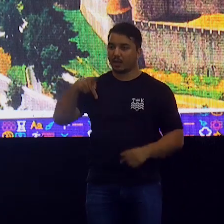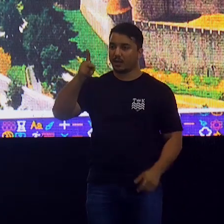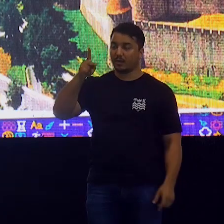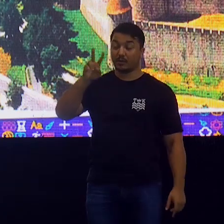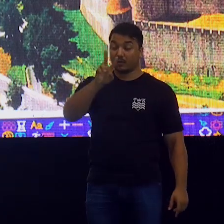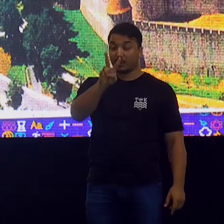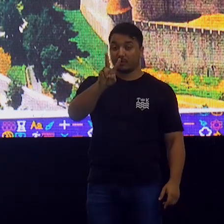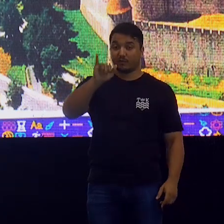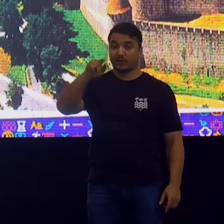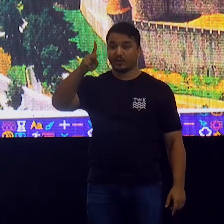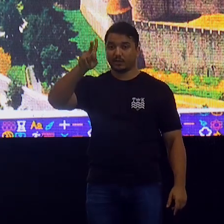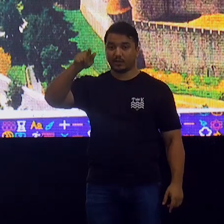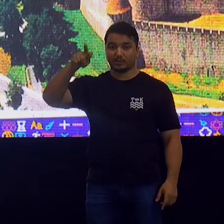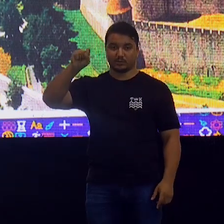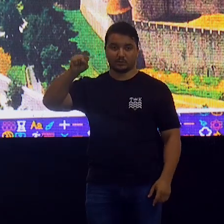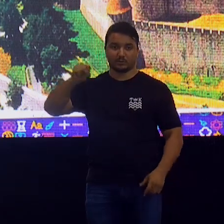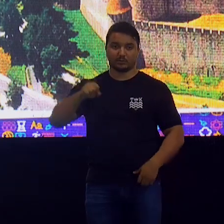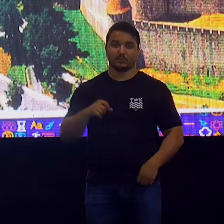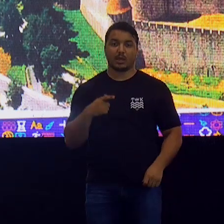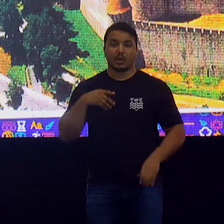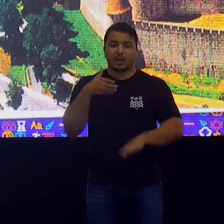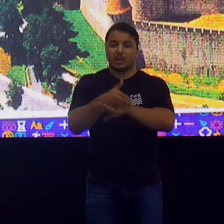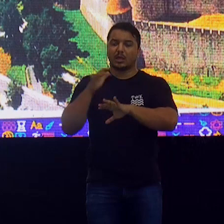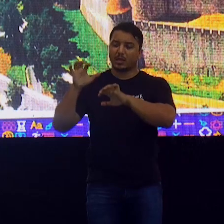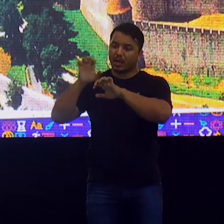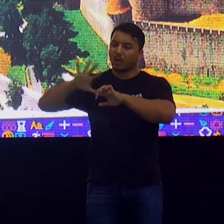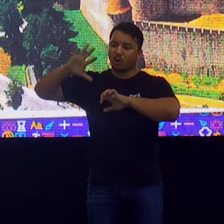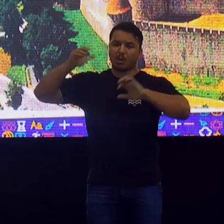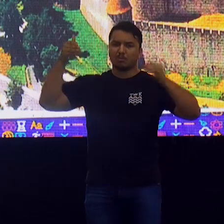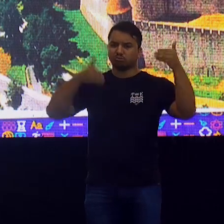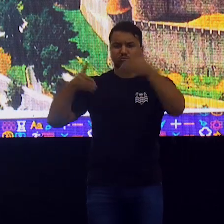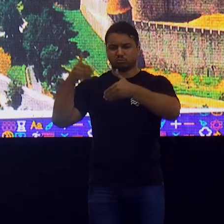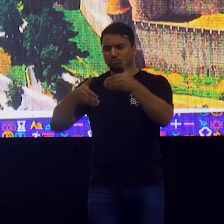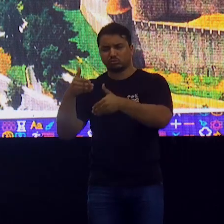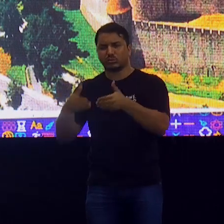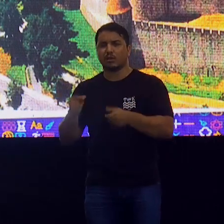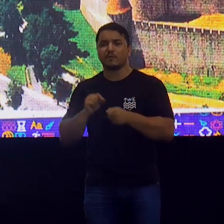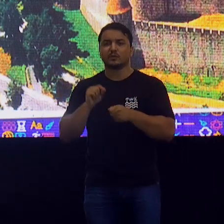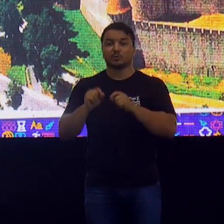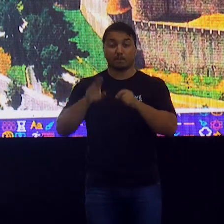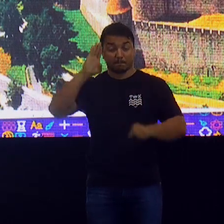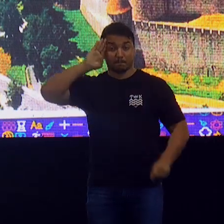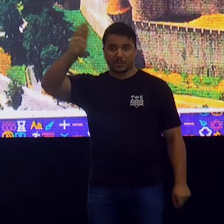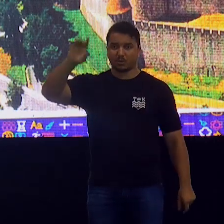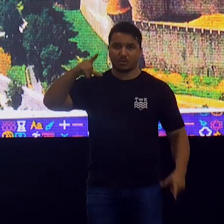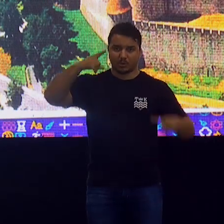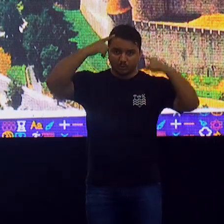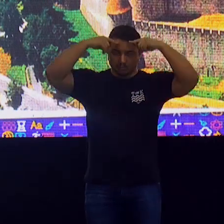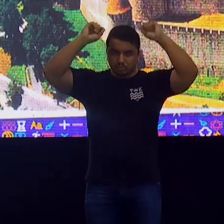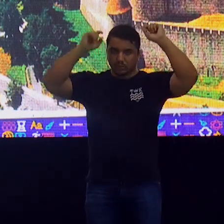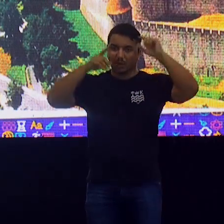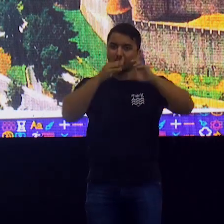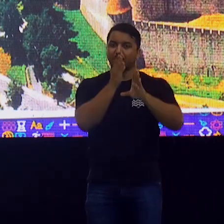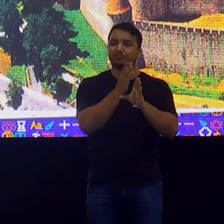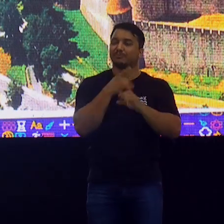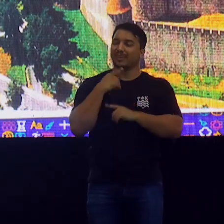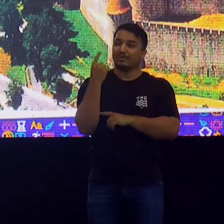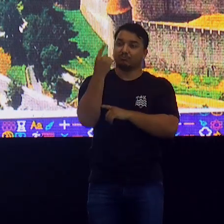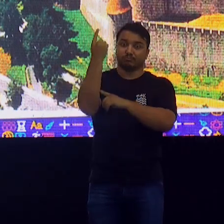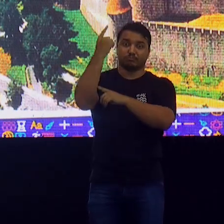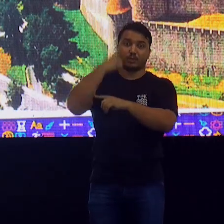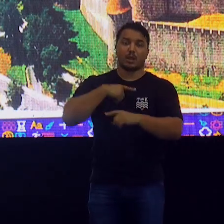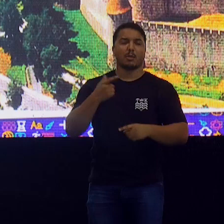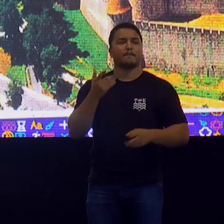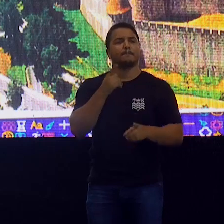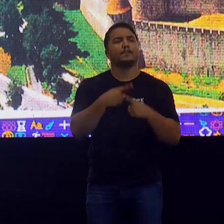tá? Esses caras invadiram a Europa causando pânico, principalmente os vikings. Professor, por que que